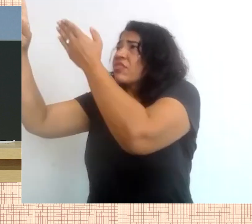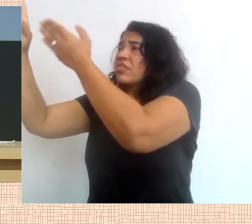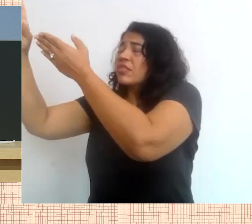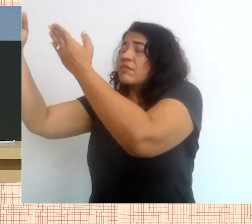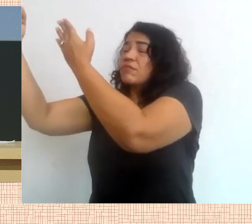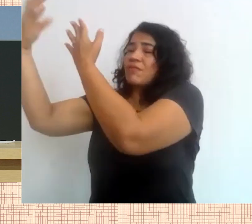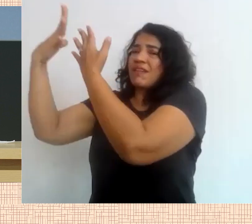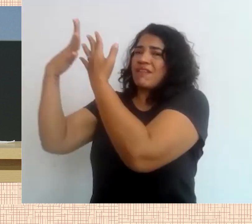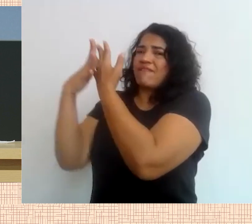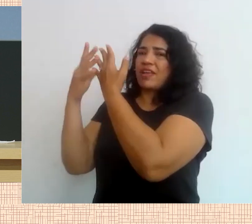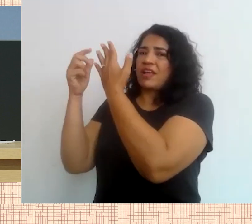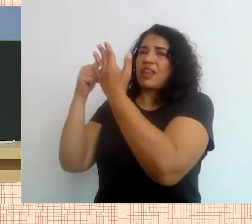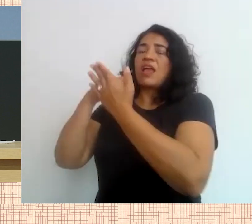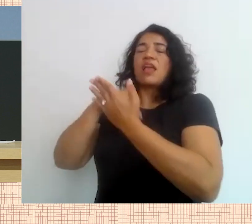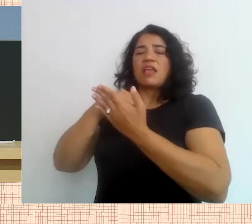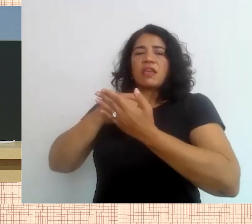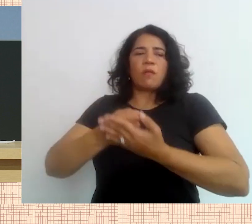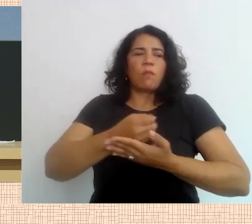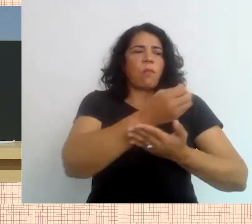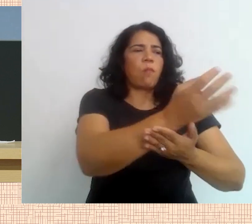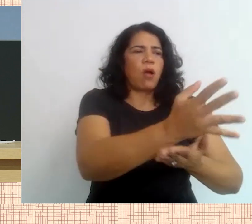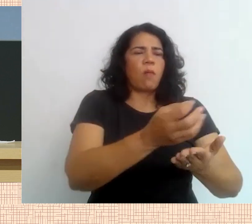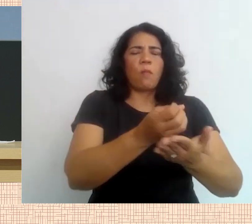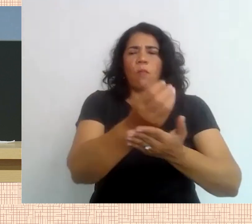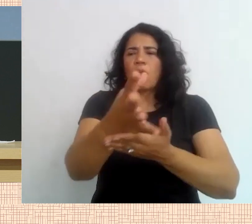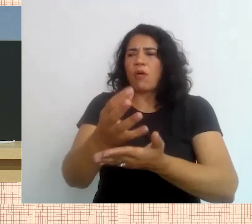tá? Senhor Jesus,